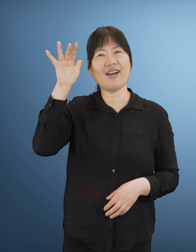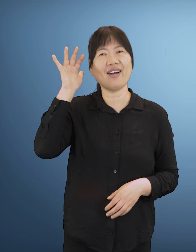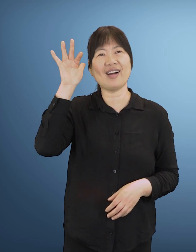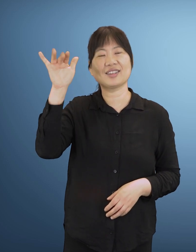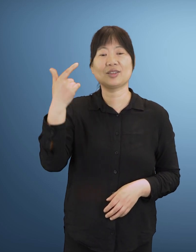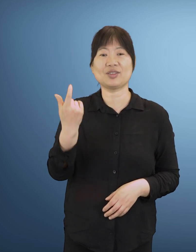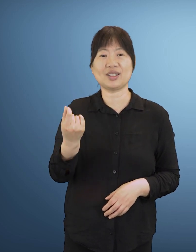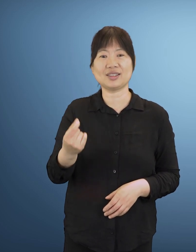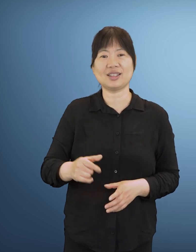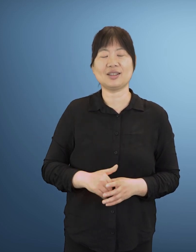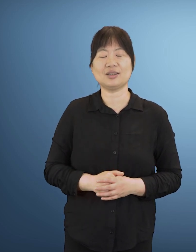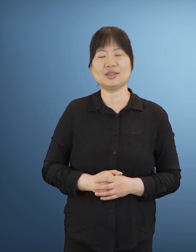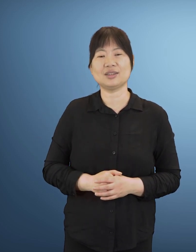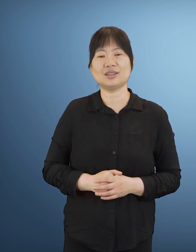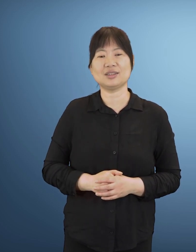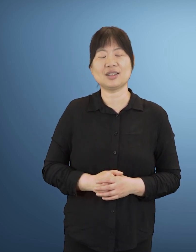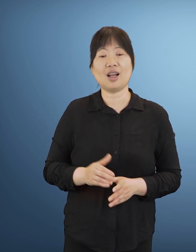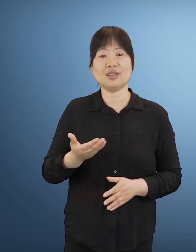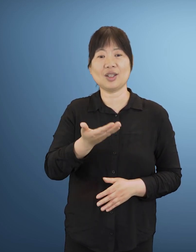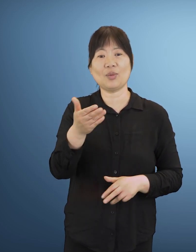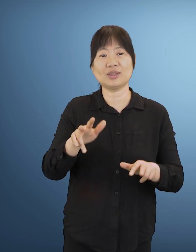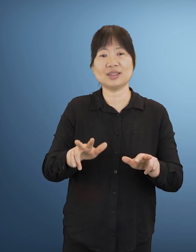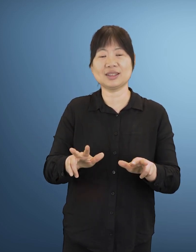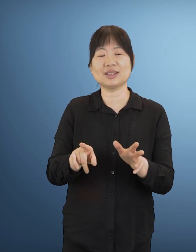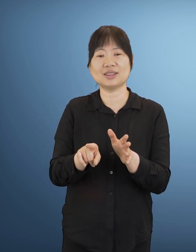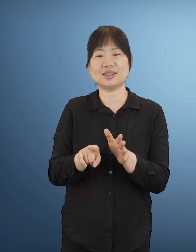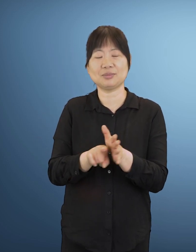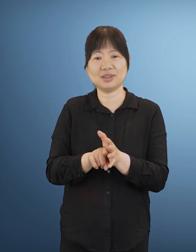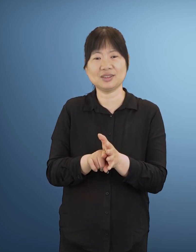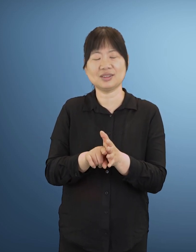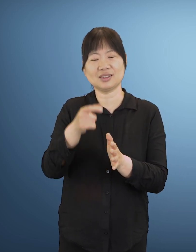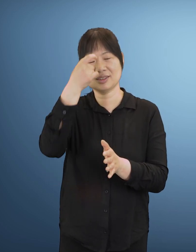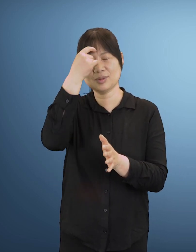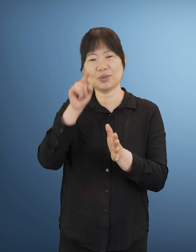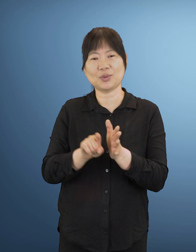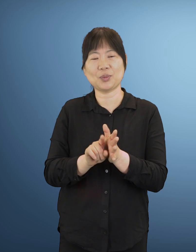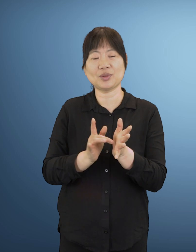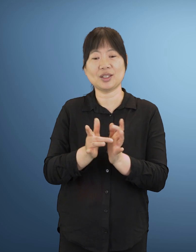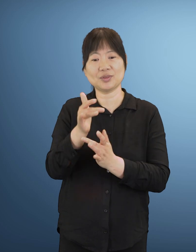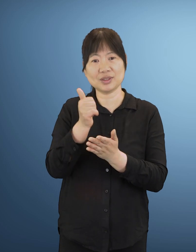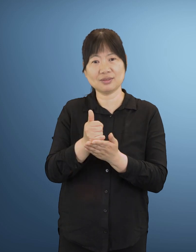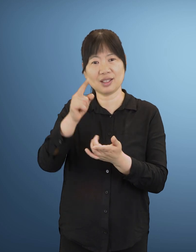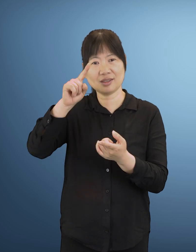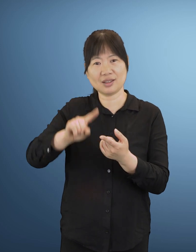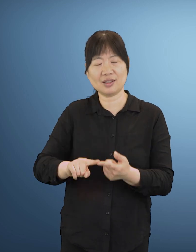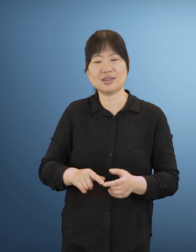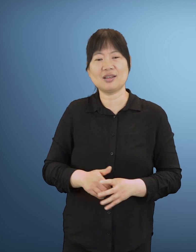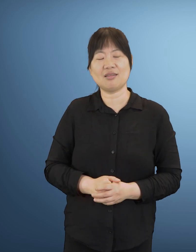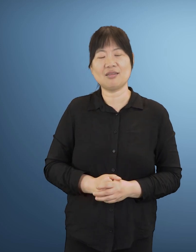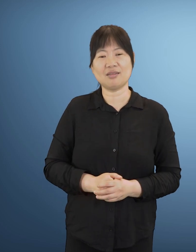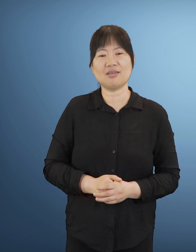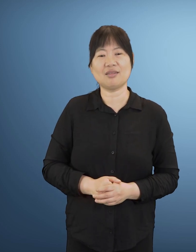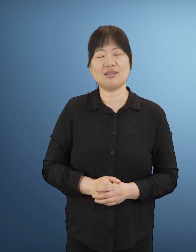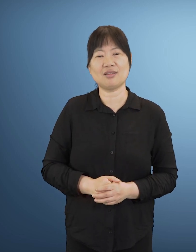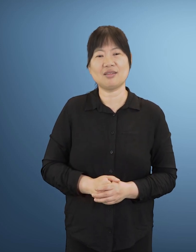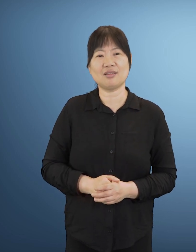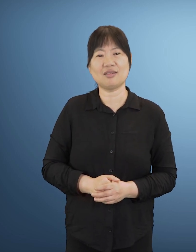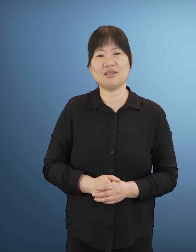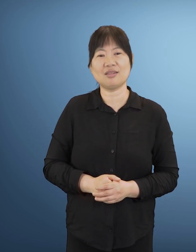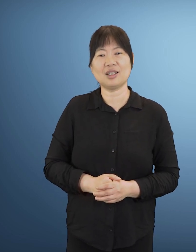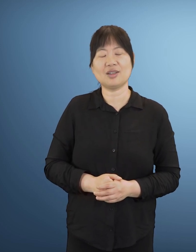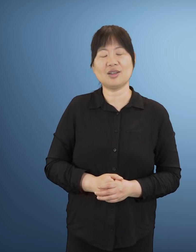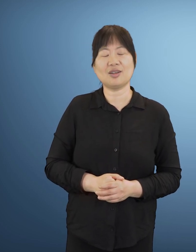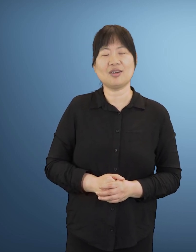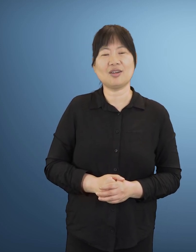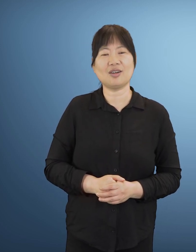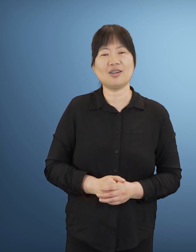되었습니다. 여러분들은 여러분들이 믿는 기독교, 아니 예수님을 어떤 분으로 만나고